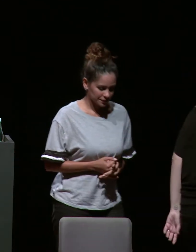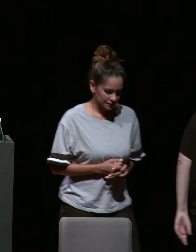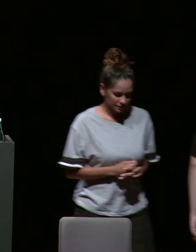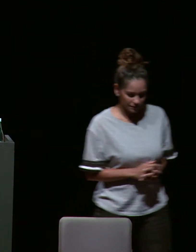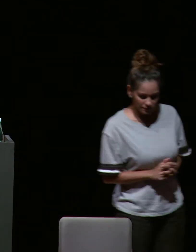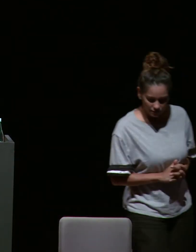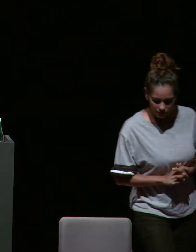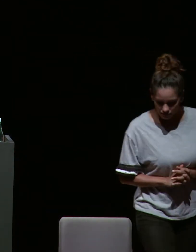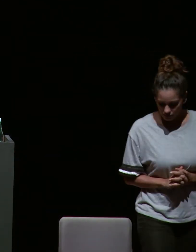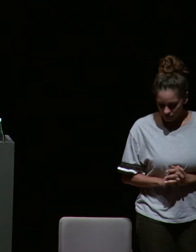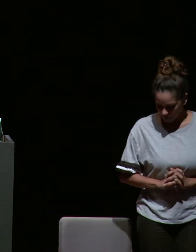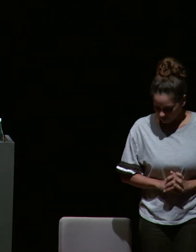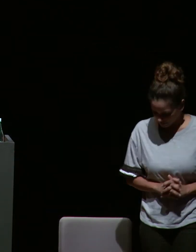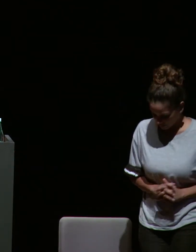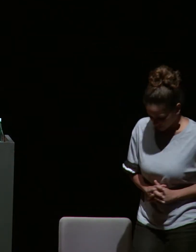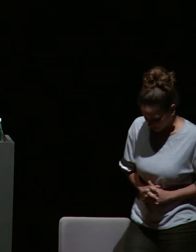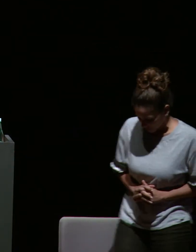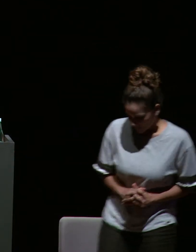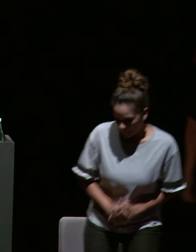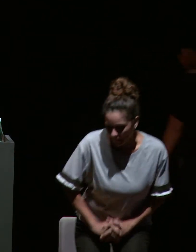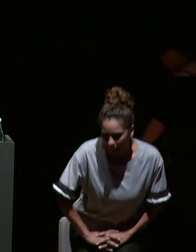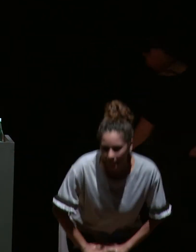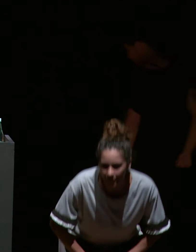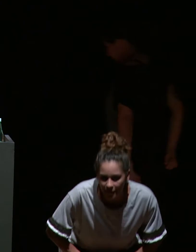desses estudos